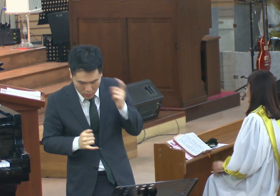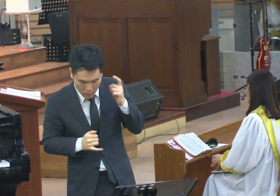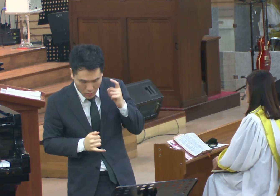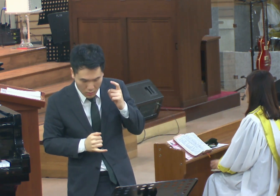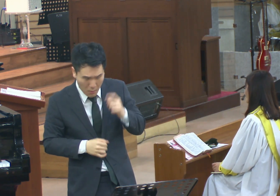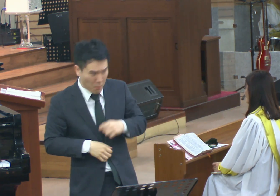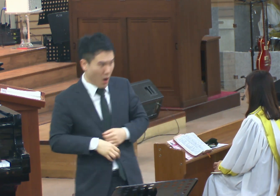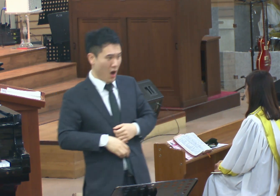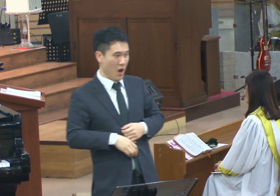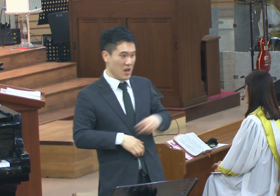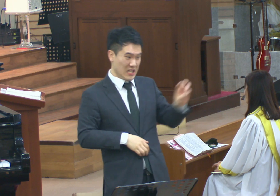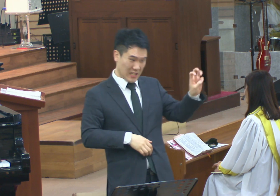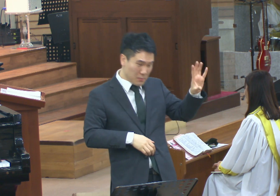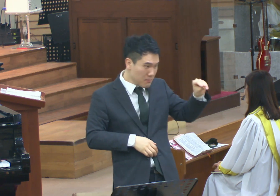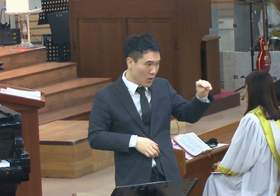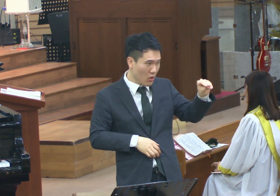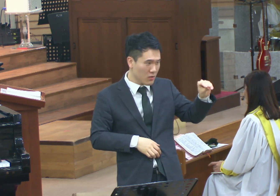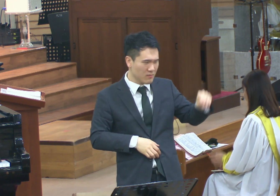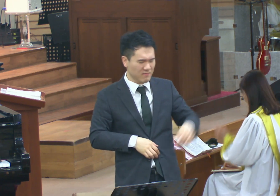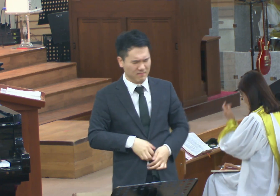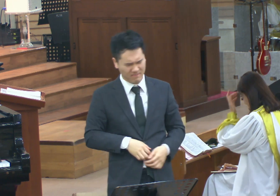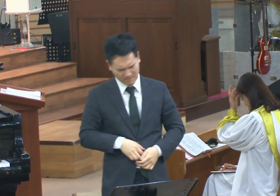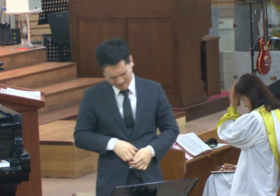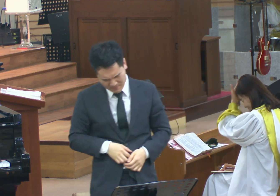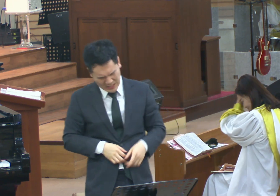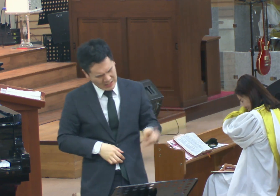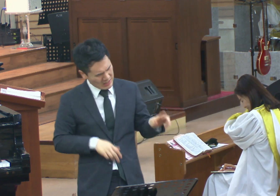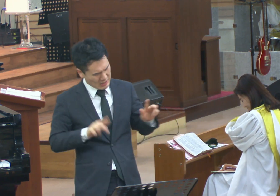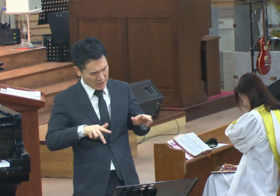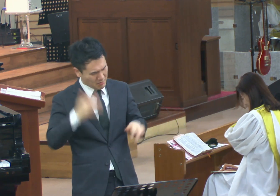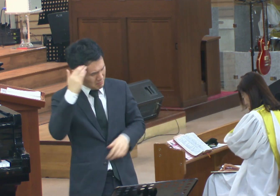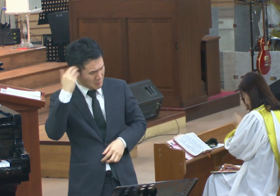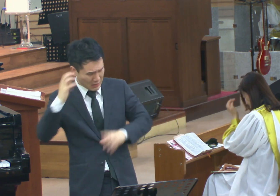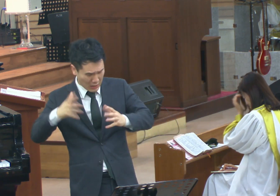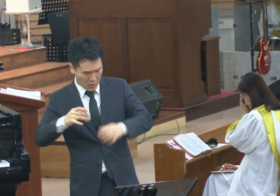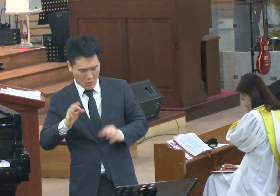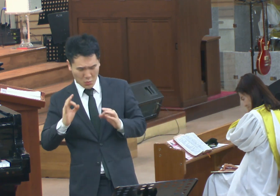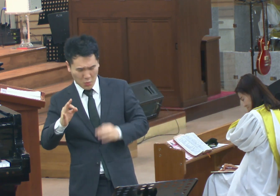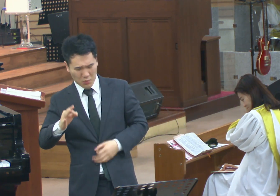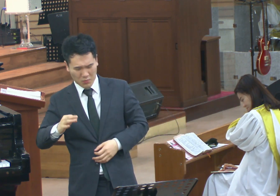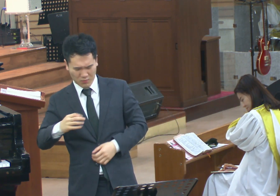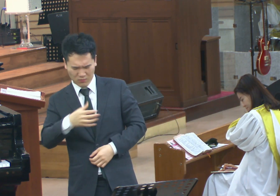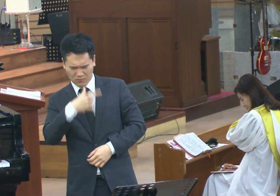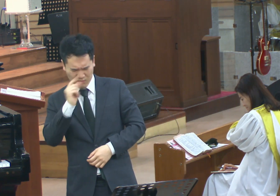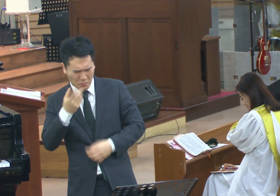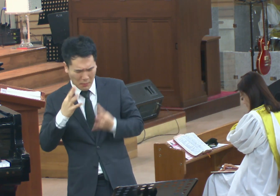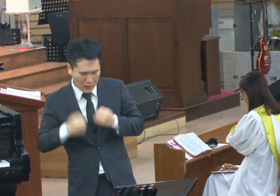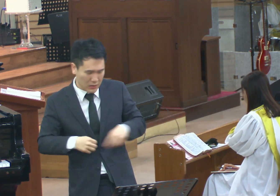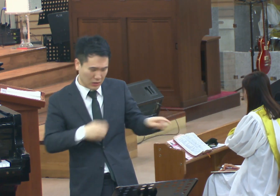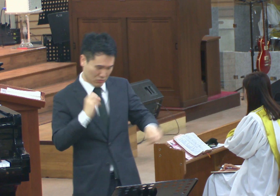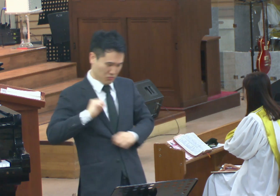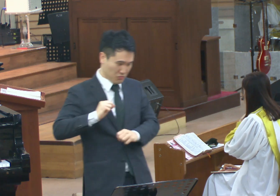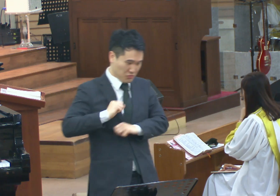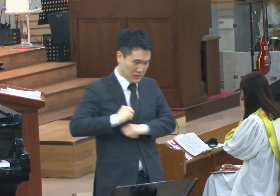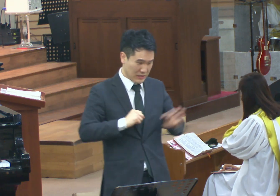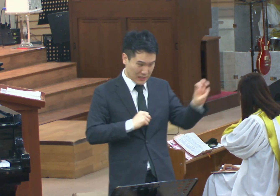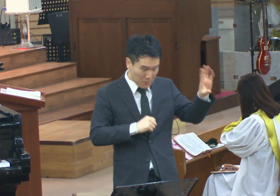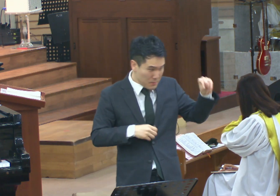돈이 많아 돈이 나만 알겠어 그러면서 막 비난하면서 이래서는 안 된다고, 그 녀석들